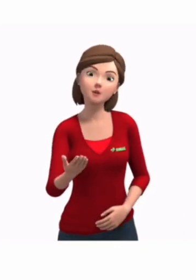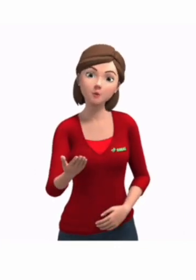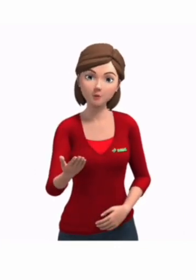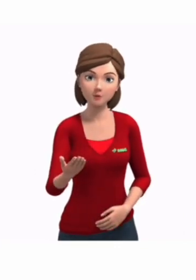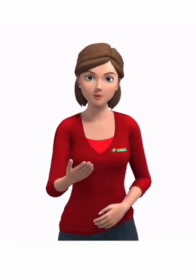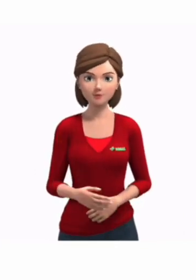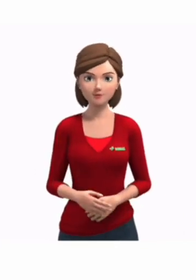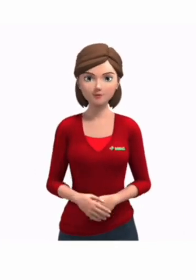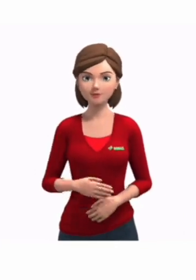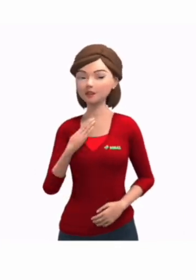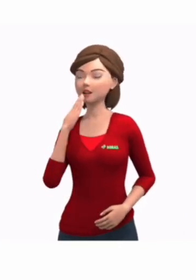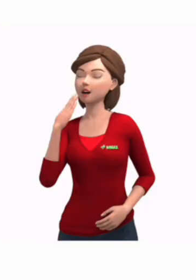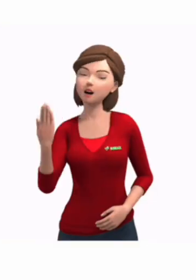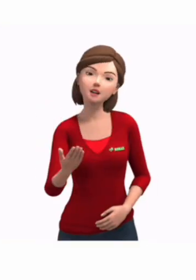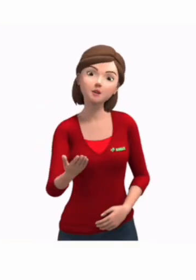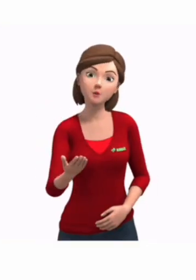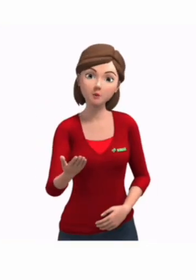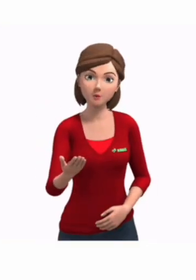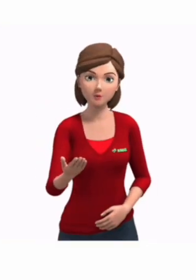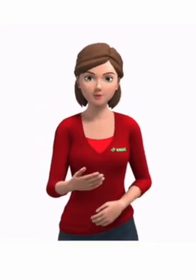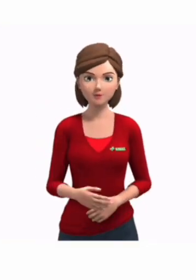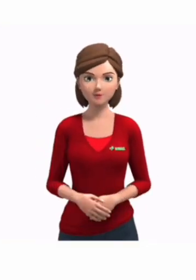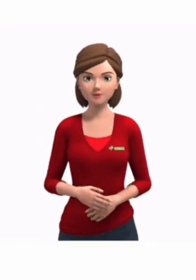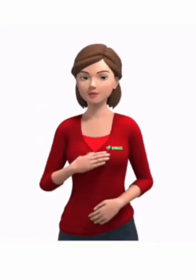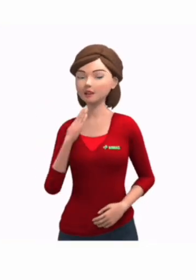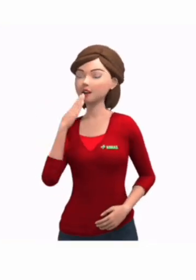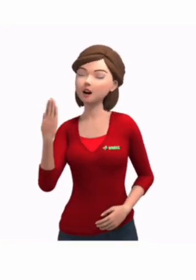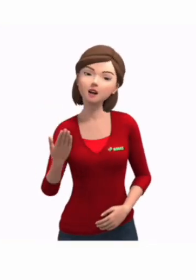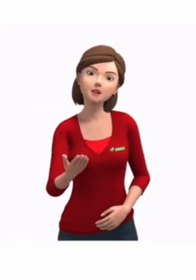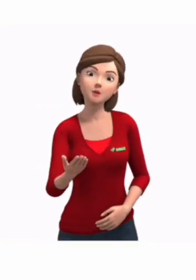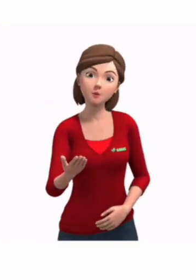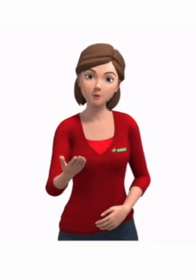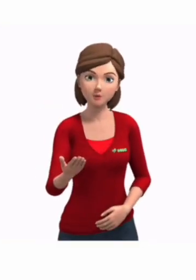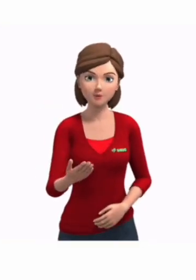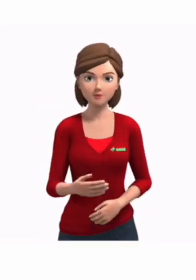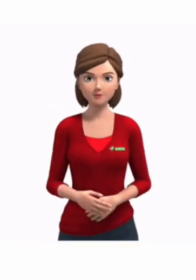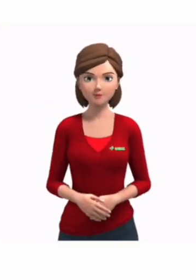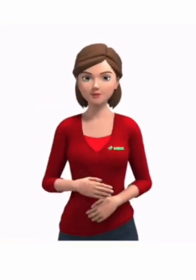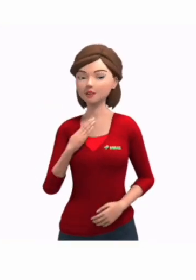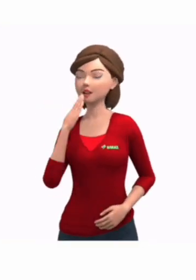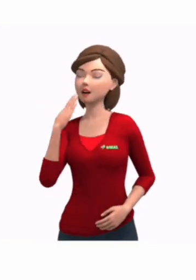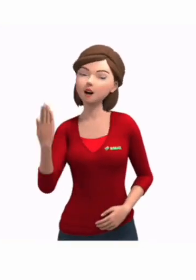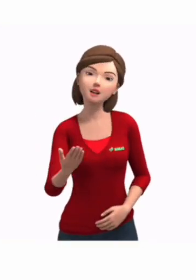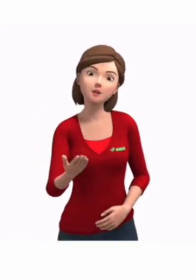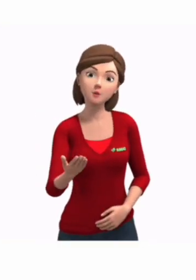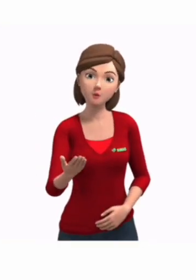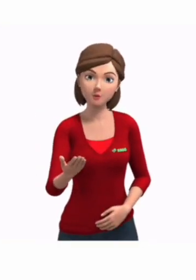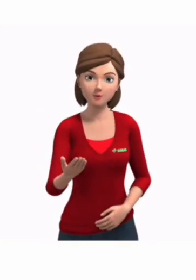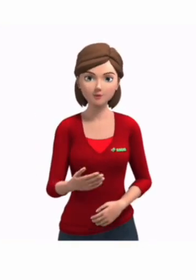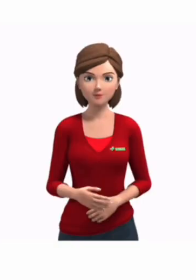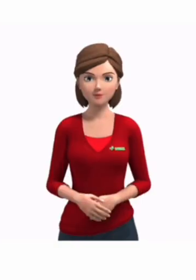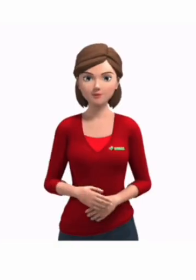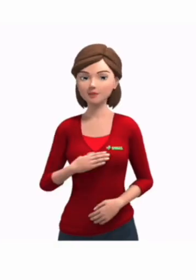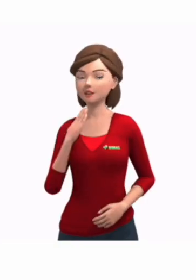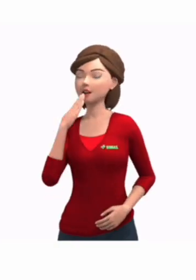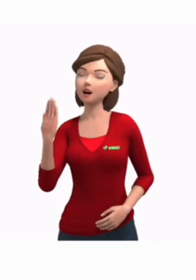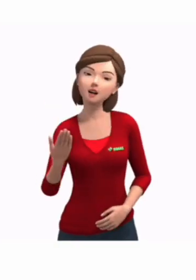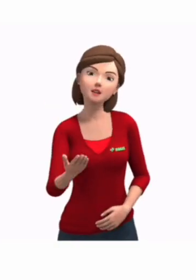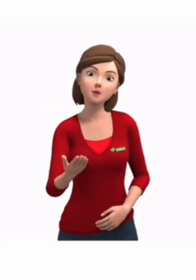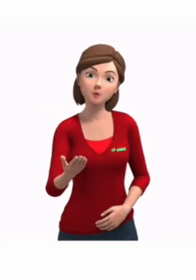choses, mais c'est important d'avoir plusieurs échantillons parce qu'un handicap